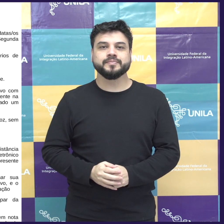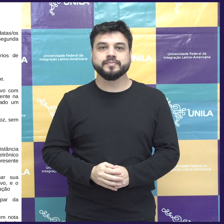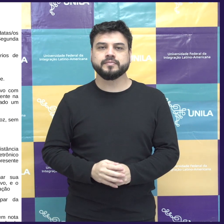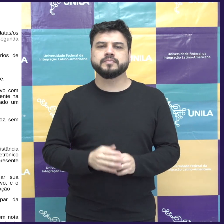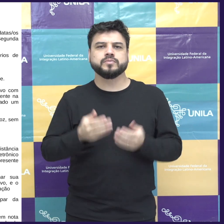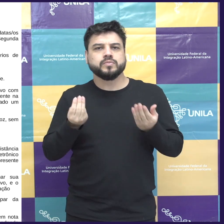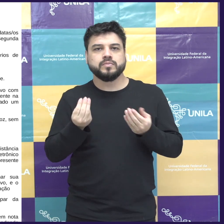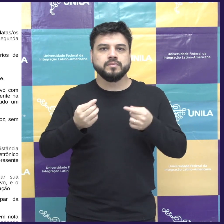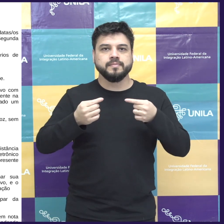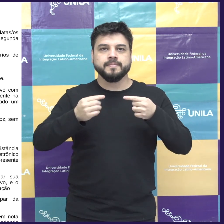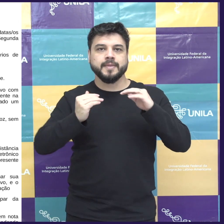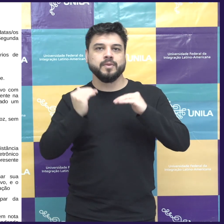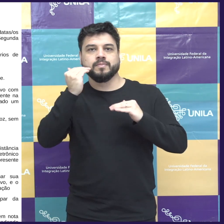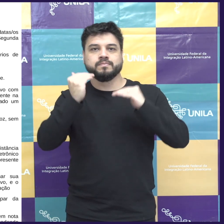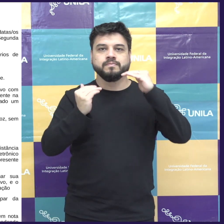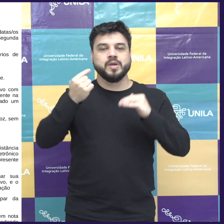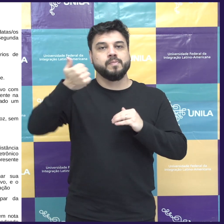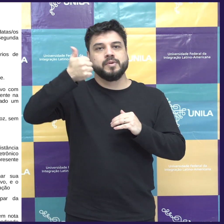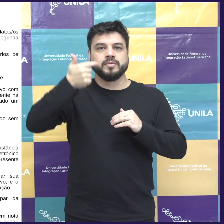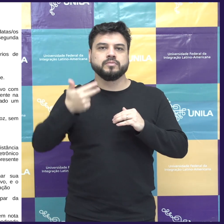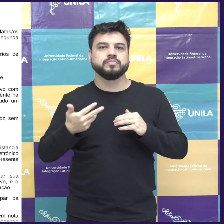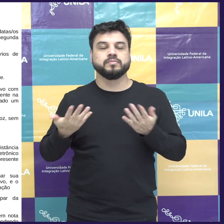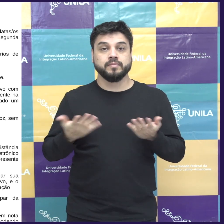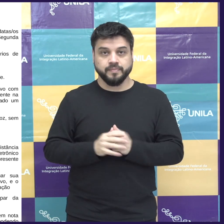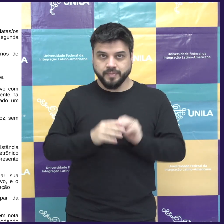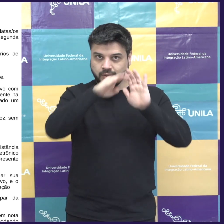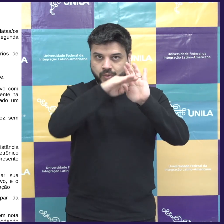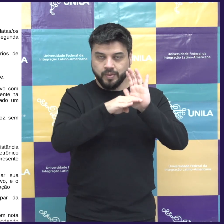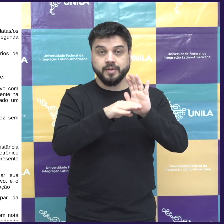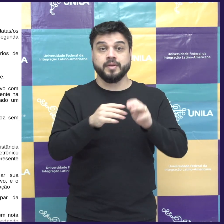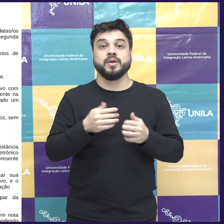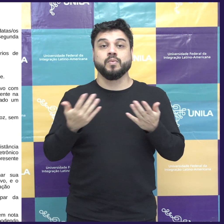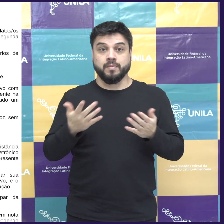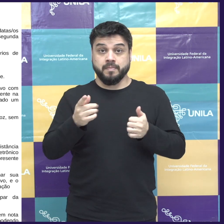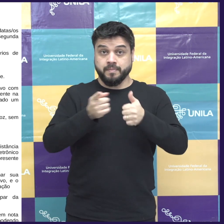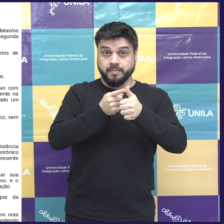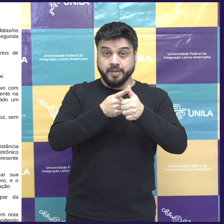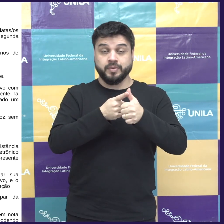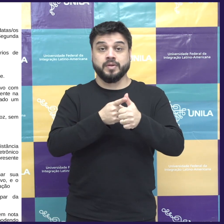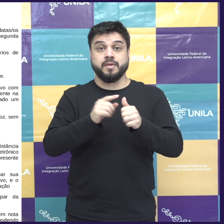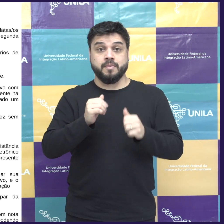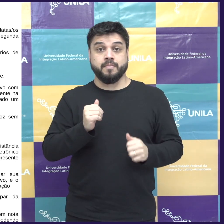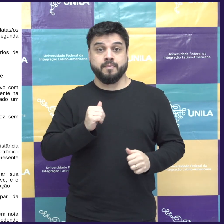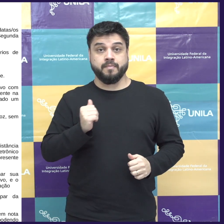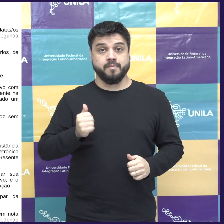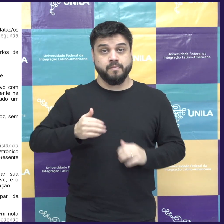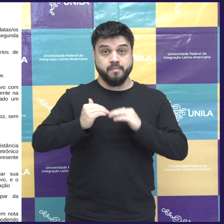de desempate obedecerão à seguinte ordem: maior nota no projeto de pesquisa,